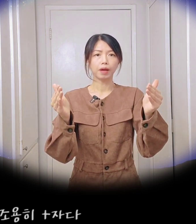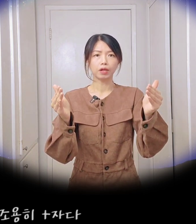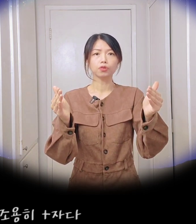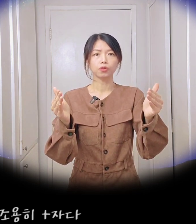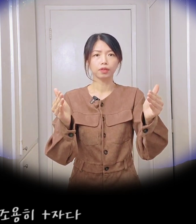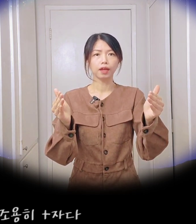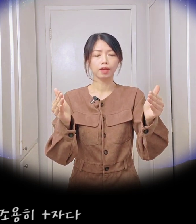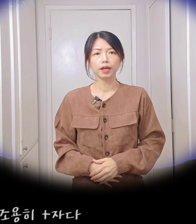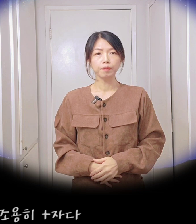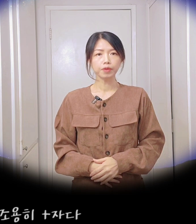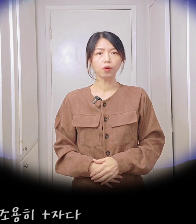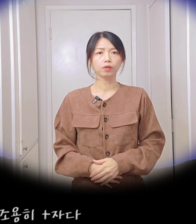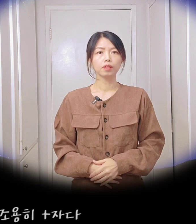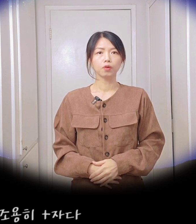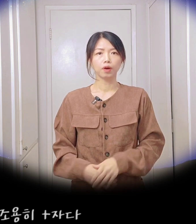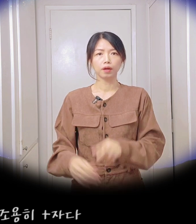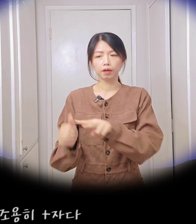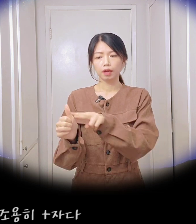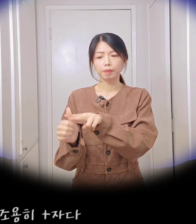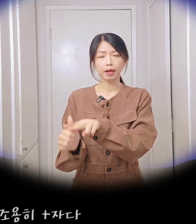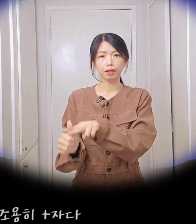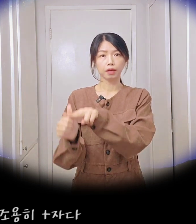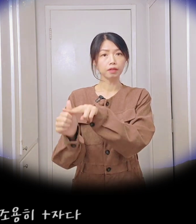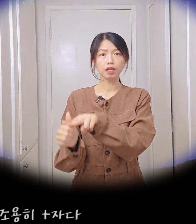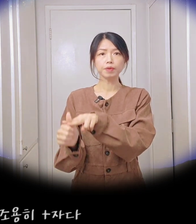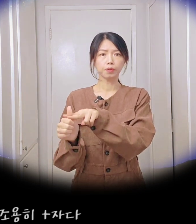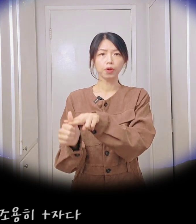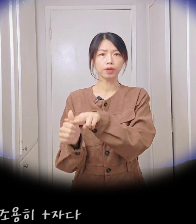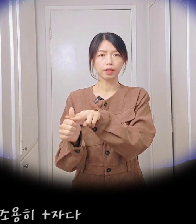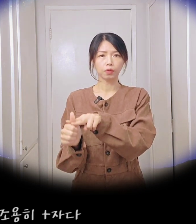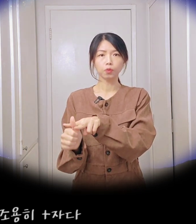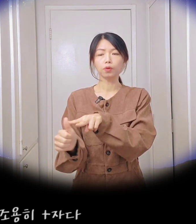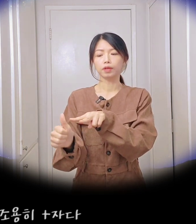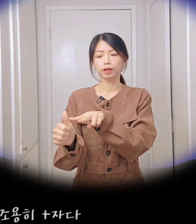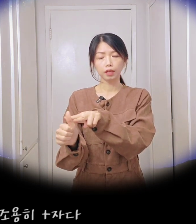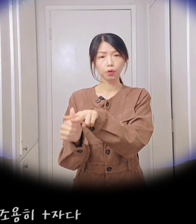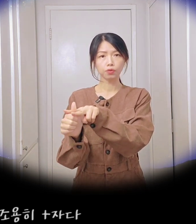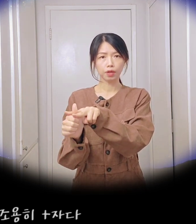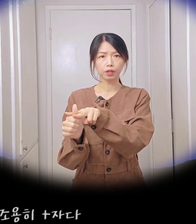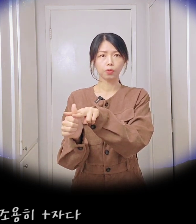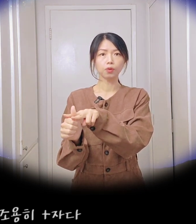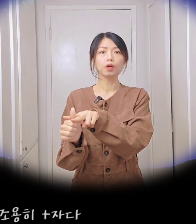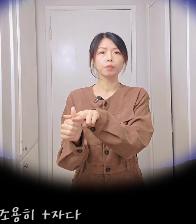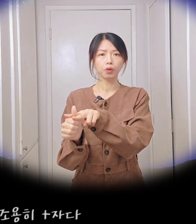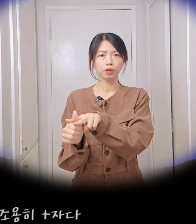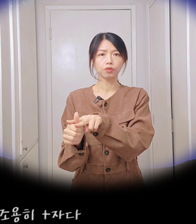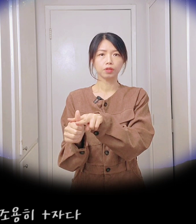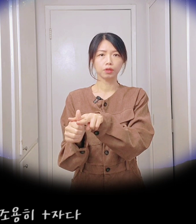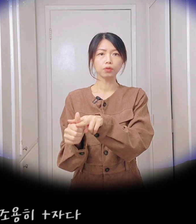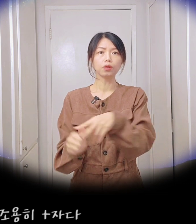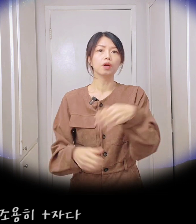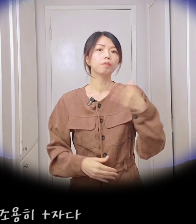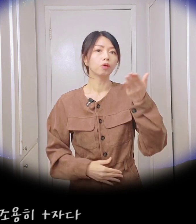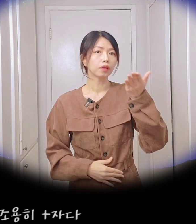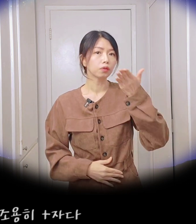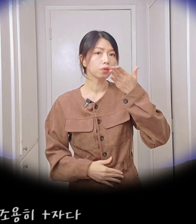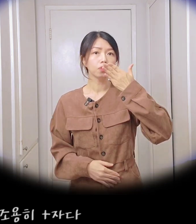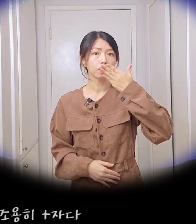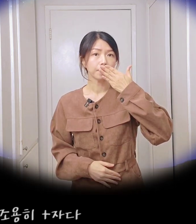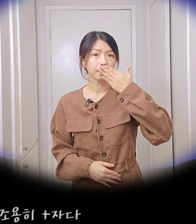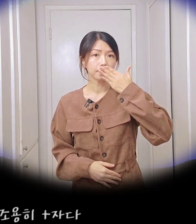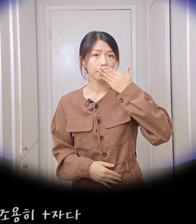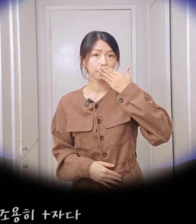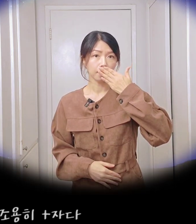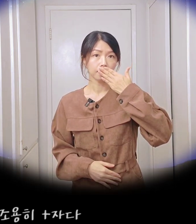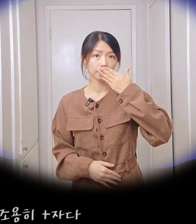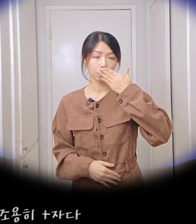하시면 말구유인데 이 합성어는 정확하게 말 이렇게 흔들면서 표현하지 않고 그냥 끼워준 상태로 표현해 주시고 먹다도